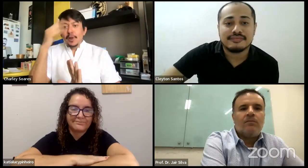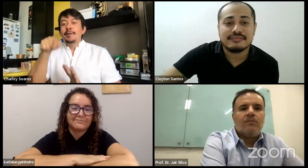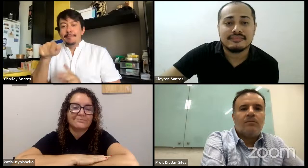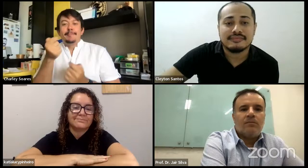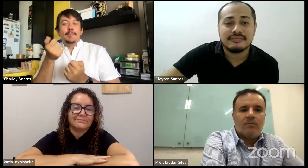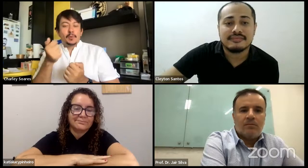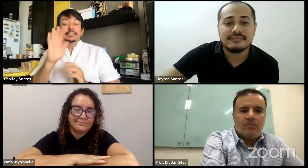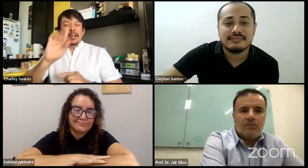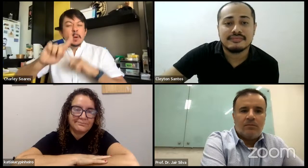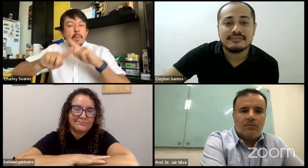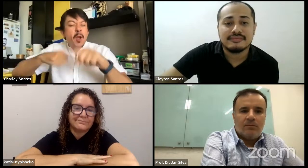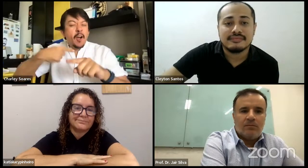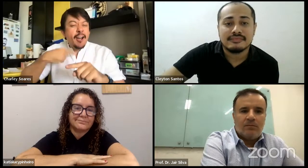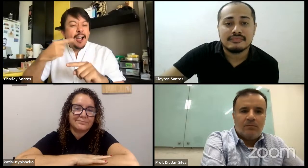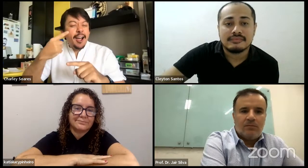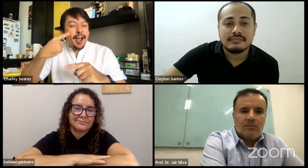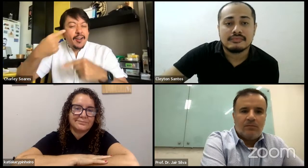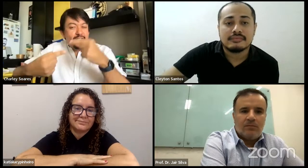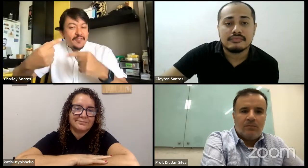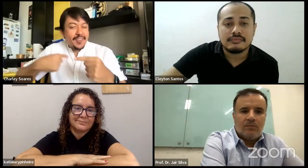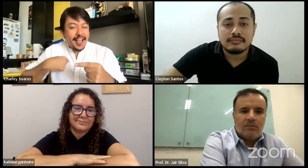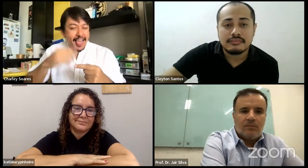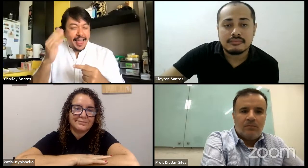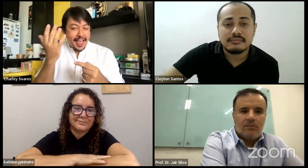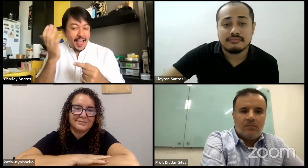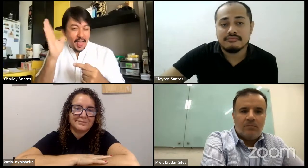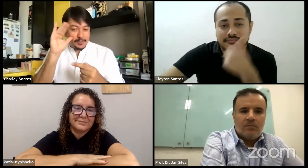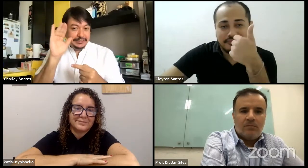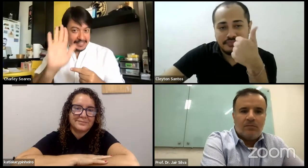todas essas reduções, né?